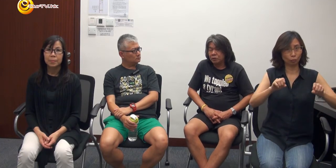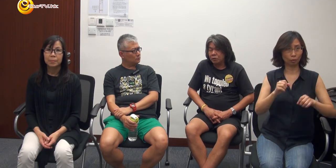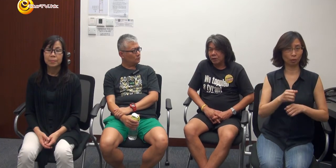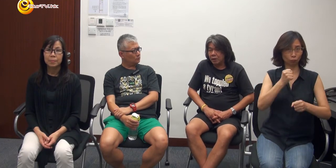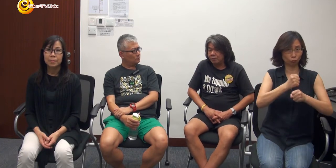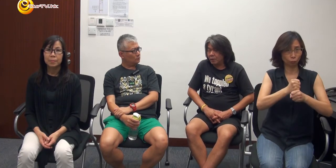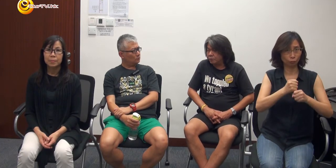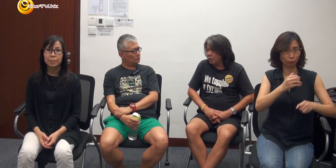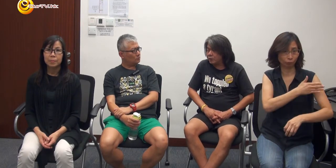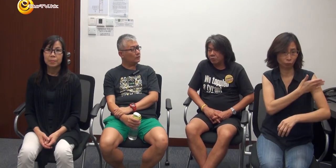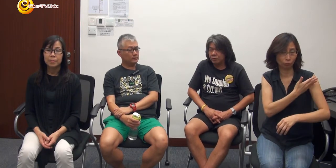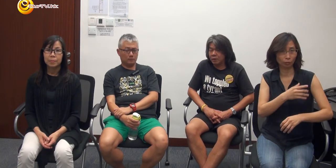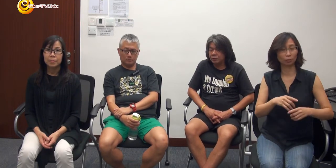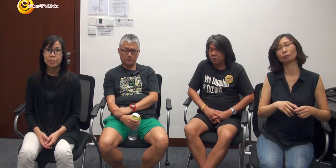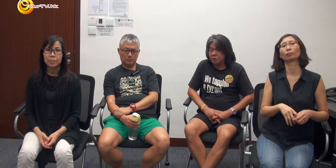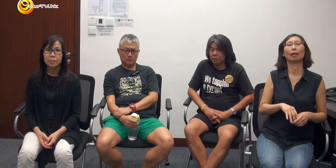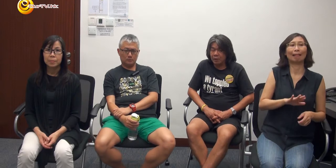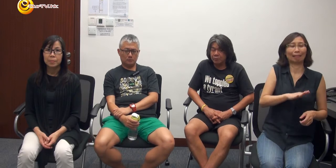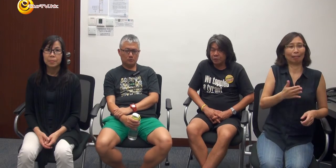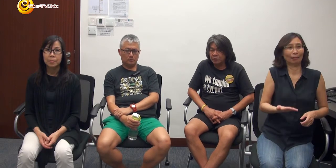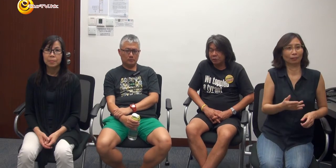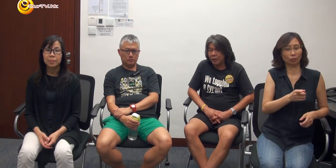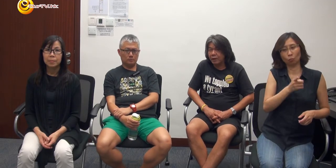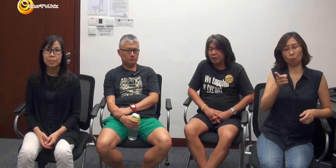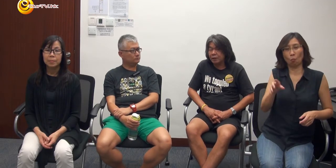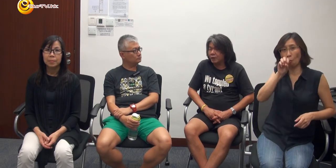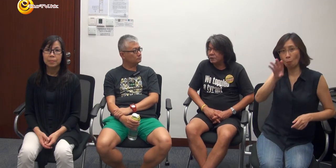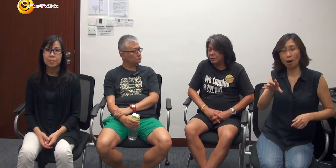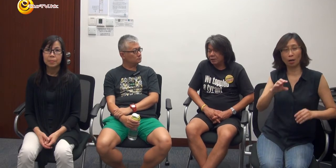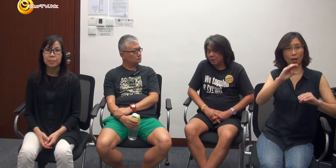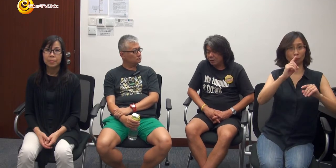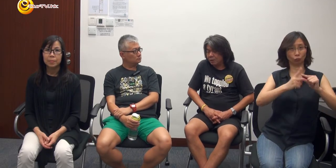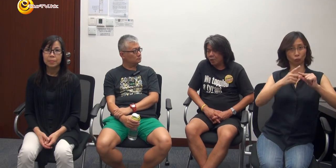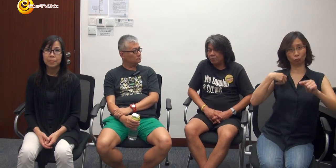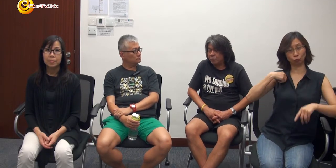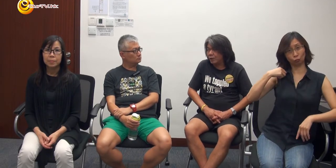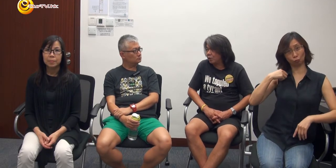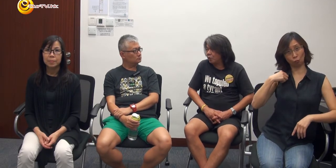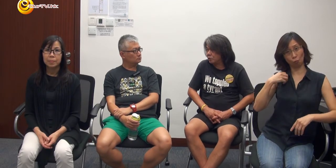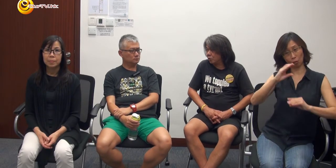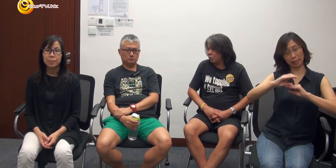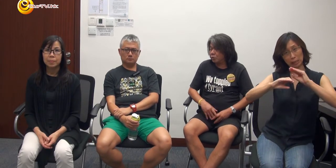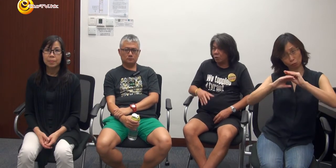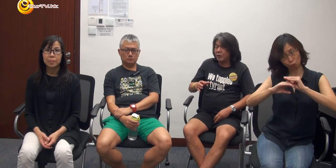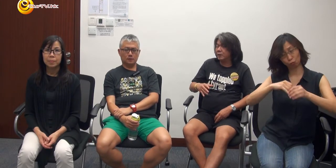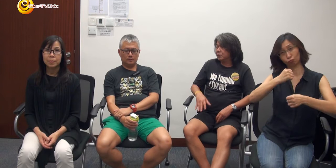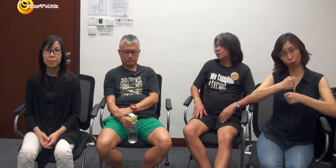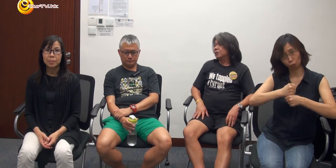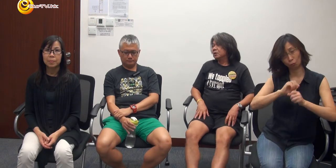同中國建築中國建築判嘢做嘅，咁啊幾時？幫佢判為喺嗰年